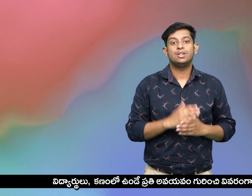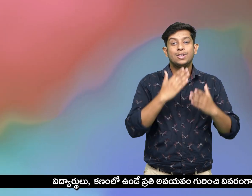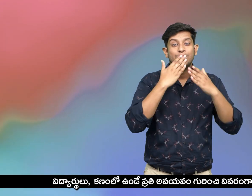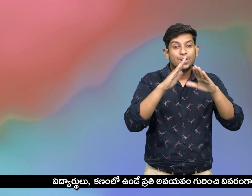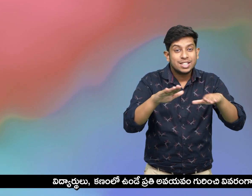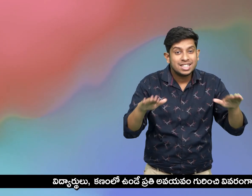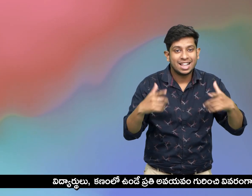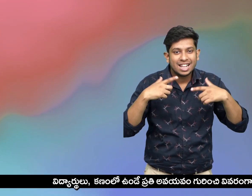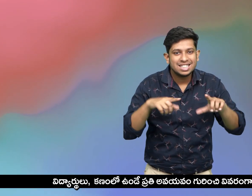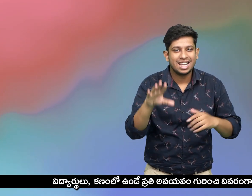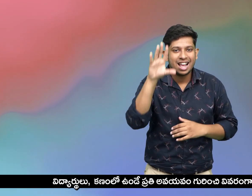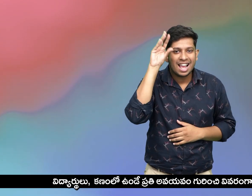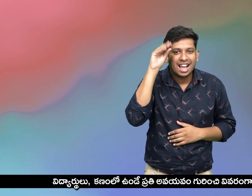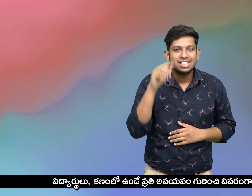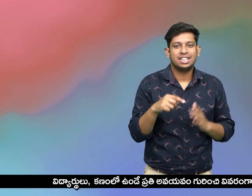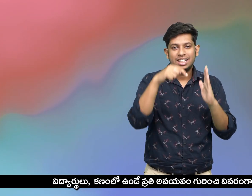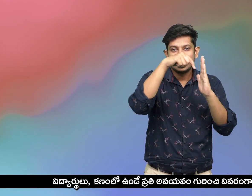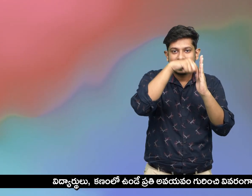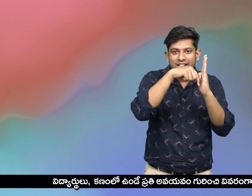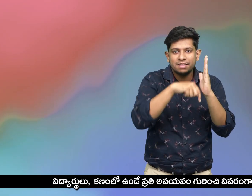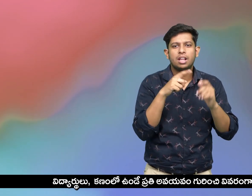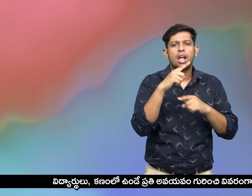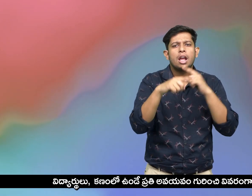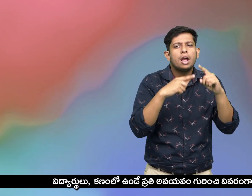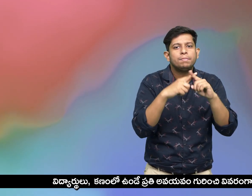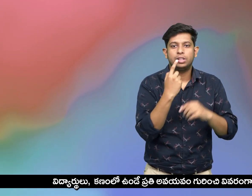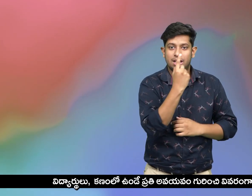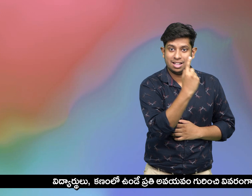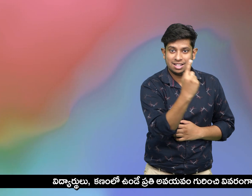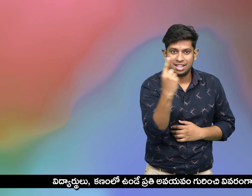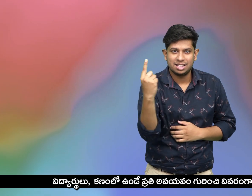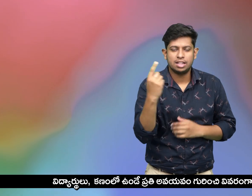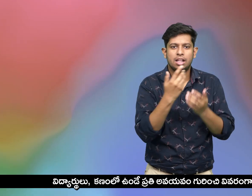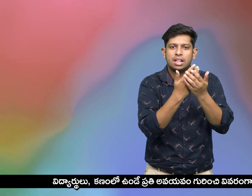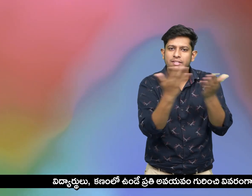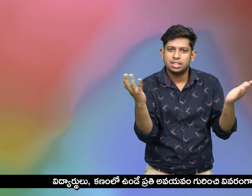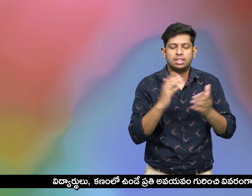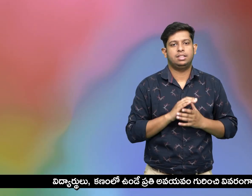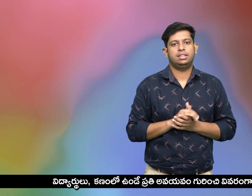విద్యార్థులు, కణంలో ఉండే ప్రతి అవయవం గురించి వివరంగా తెలుసుకుందాం.